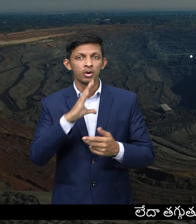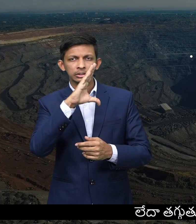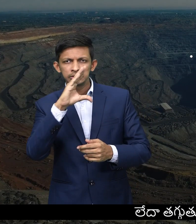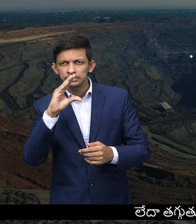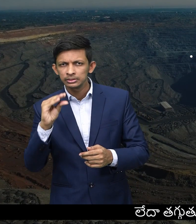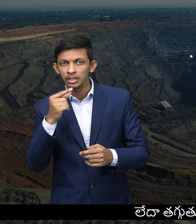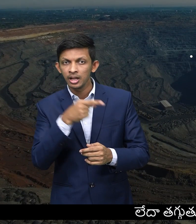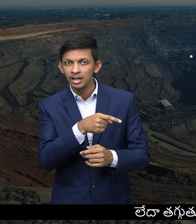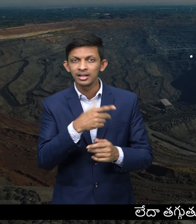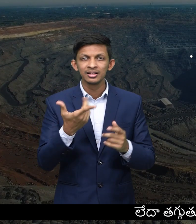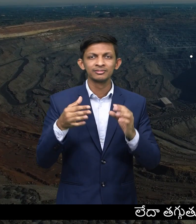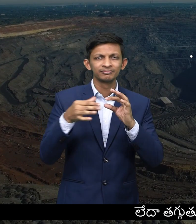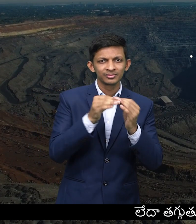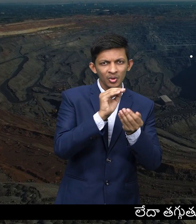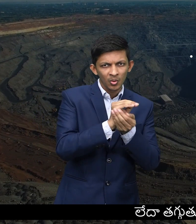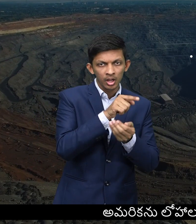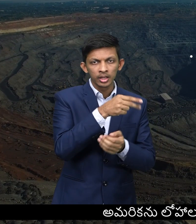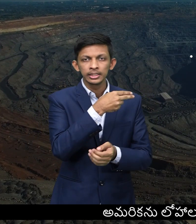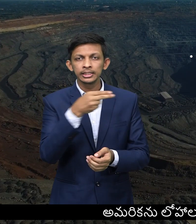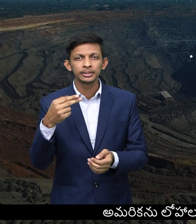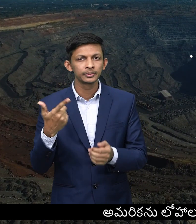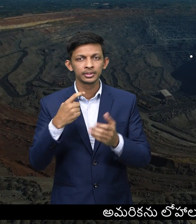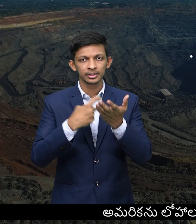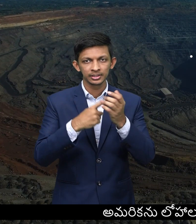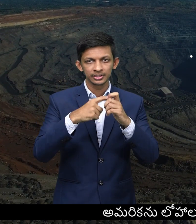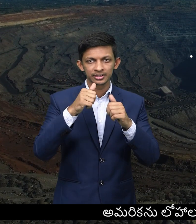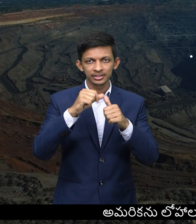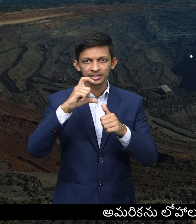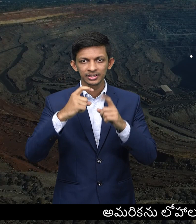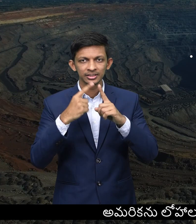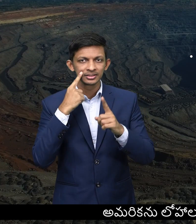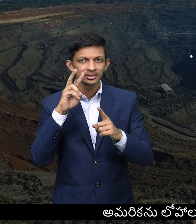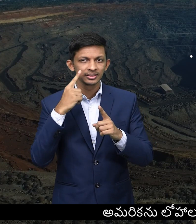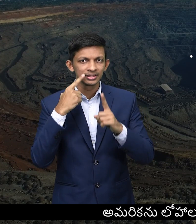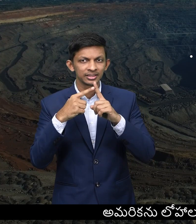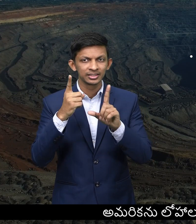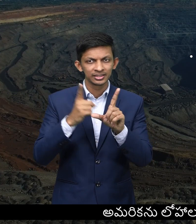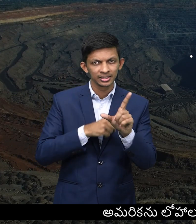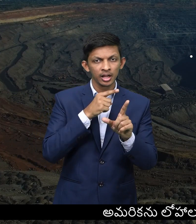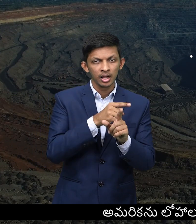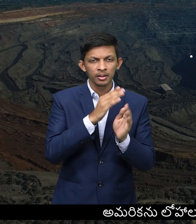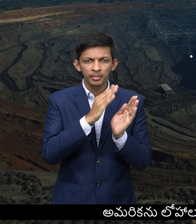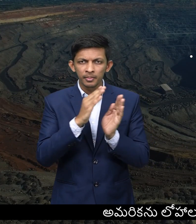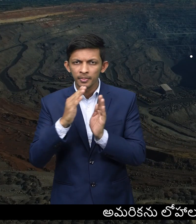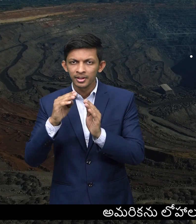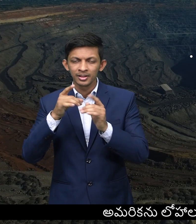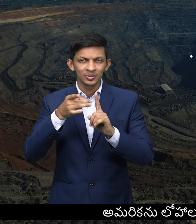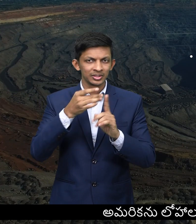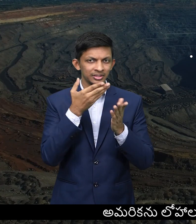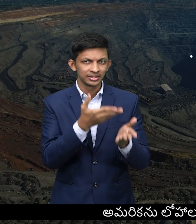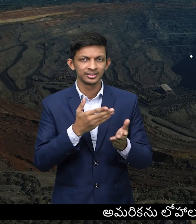లేదా తగ్గుతున్న క్రమంలో లోహాల అమరికను లోహాల రియాక్టివిటీ సిరీస్ అంటారు.